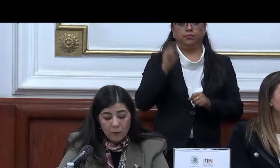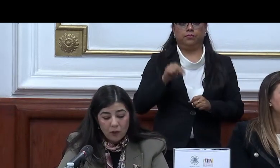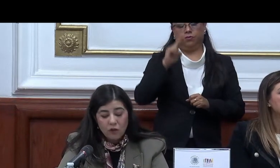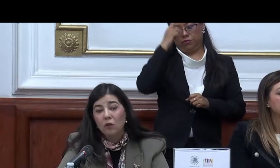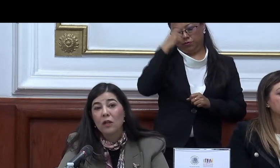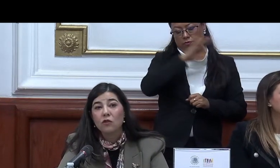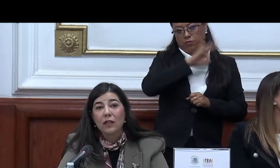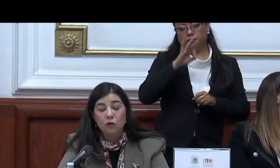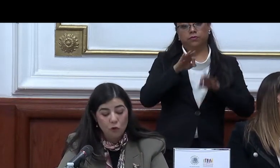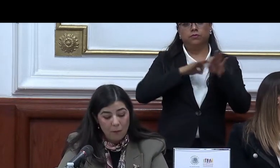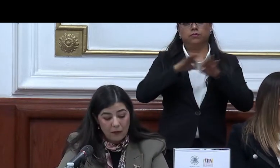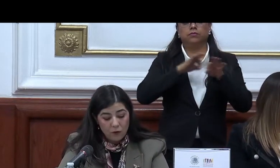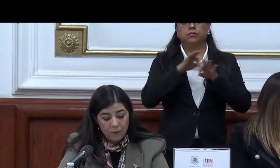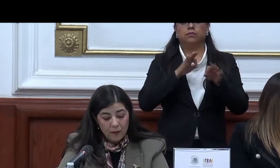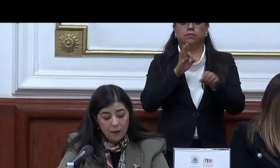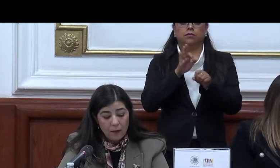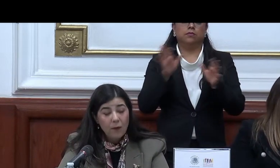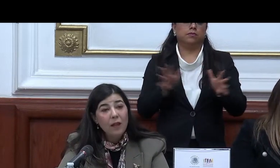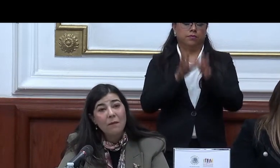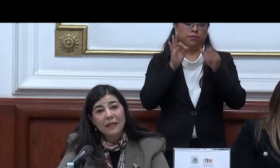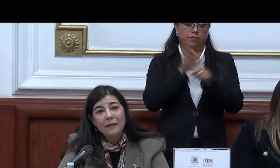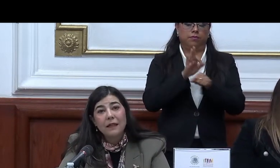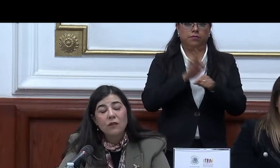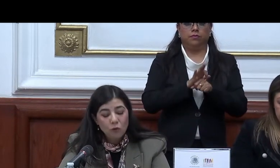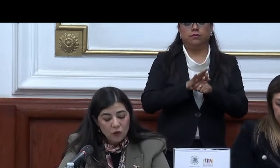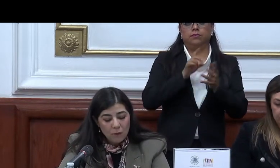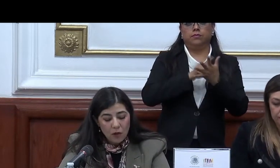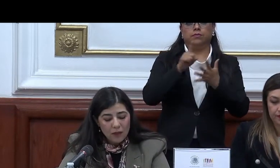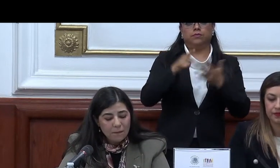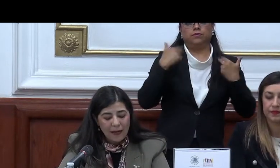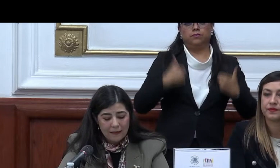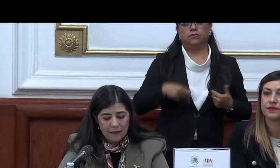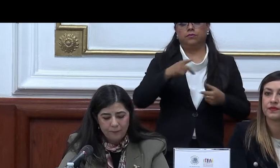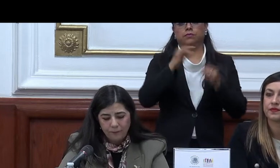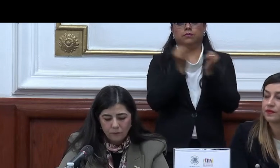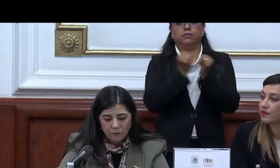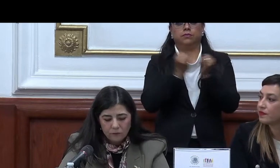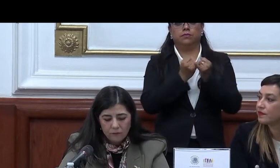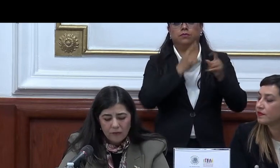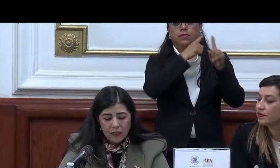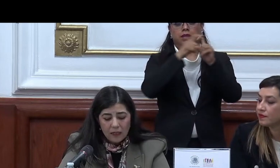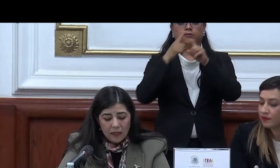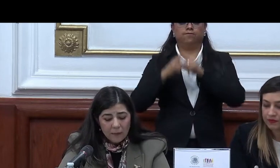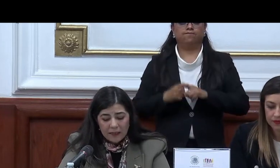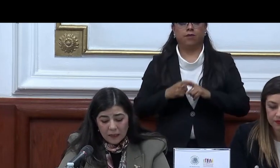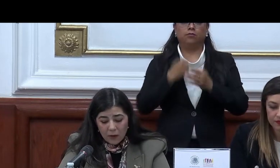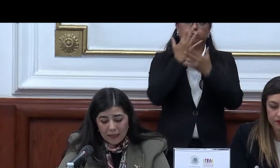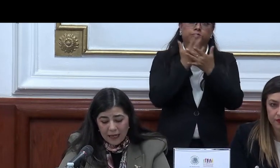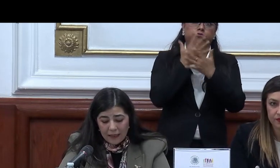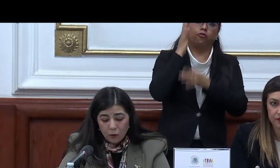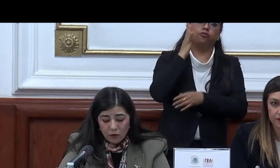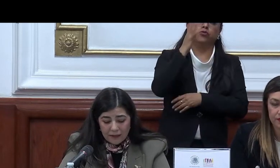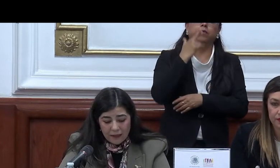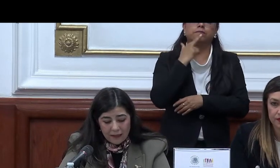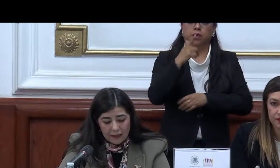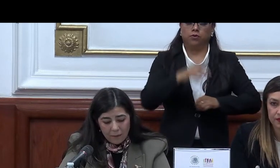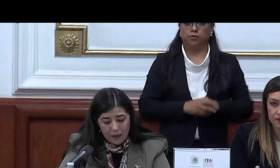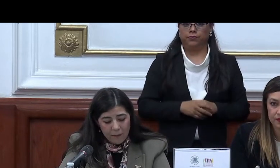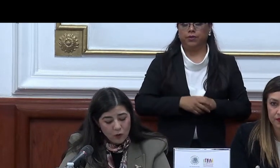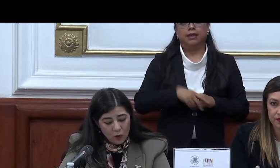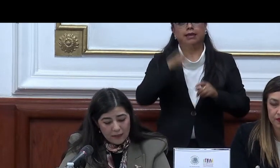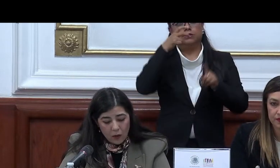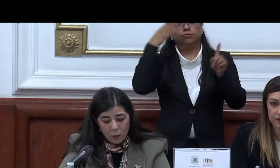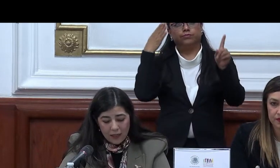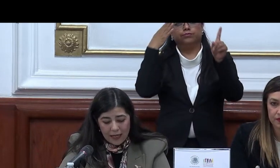promoción y protección de los derechos humanos. Pero además es un símbolo de esperanza. Representa un ideal de justicia y dignidad